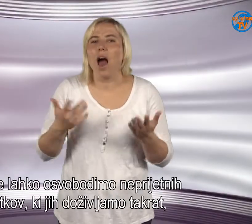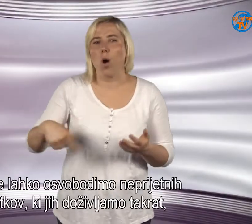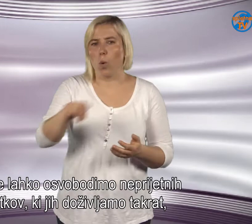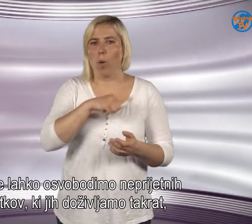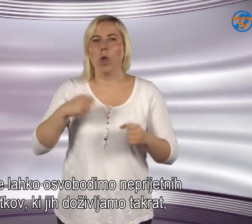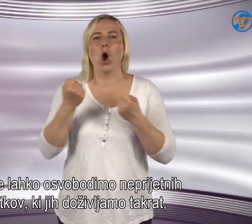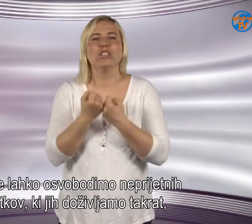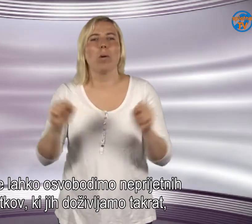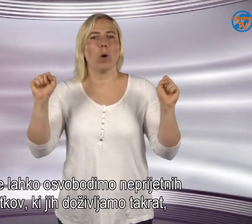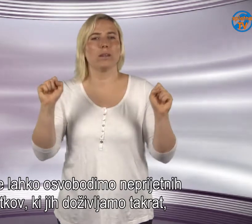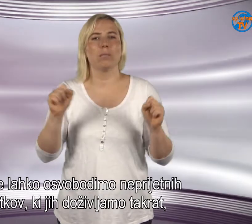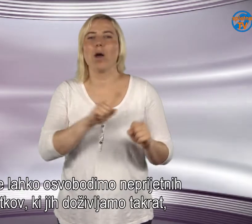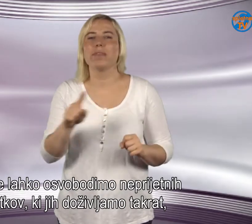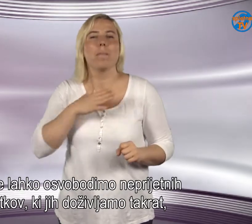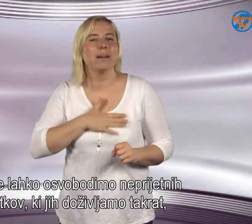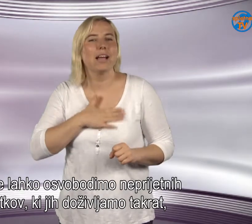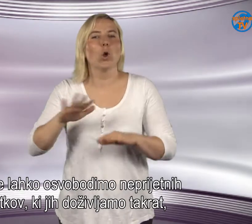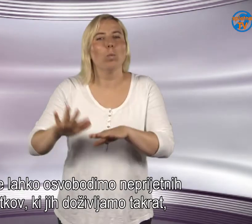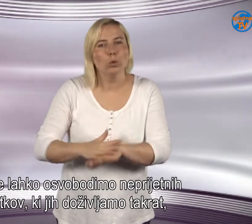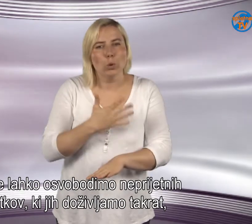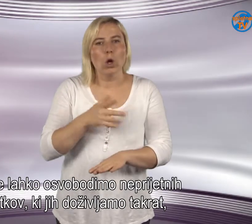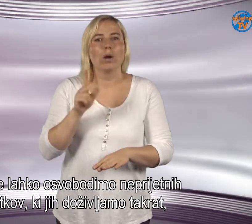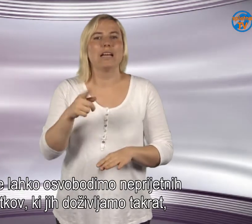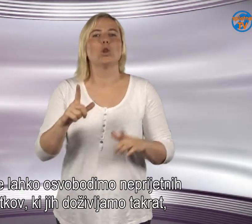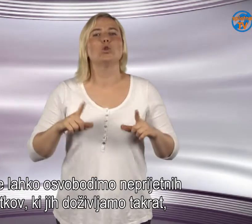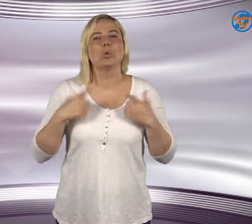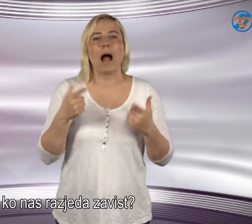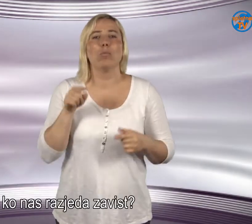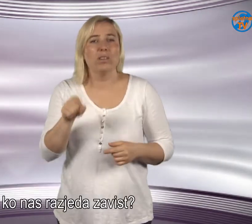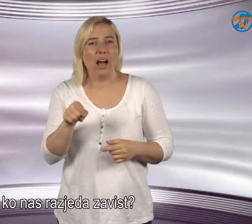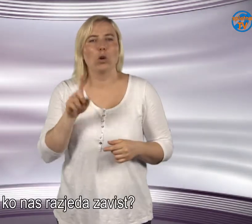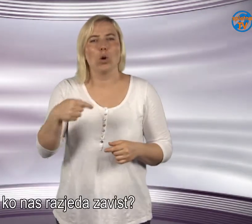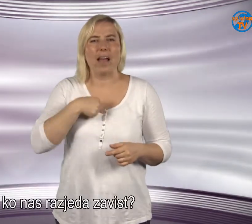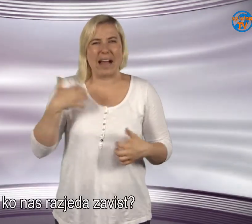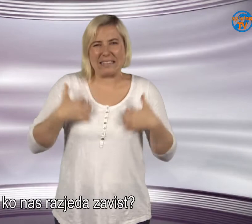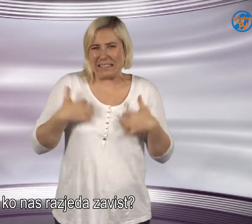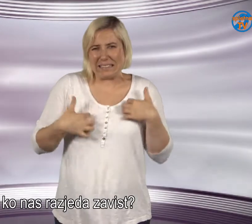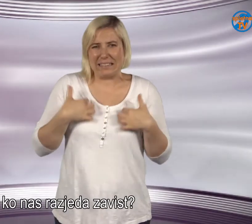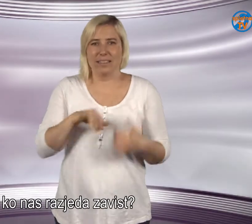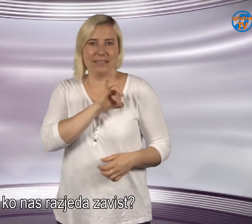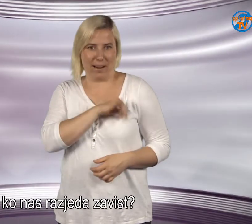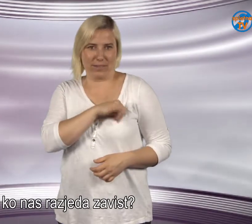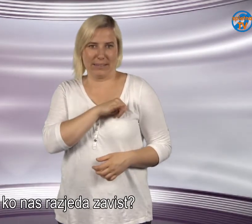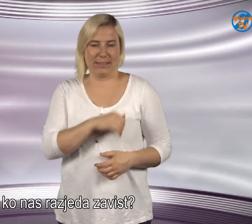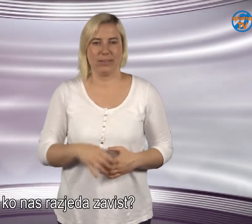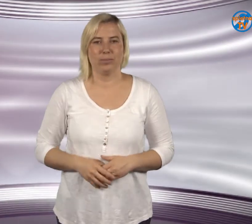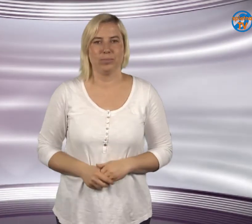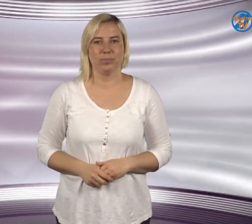Kako se lahko osvobodimo neprijetnih občutkov, ki jih doživljamo takrat, ko nas razjeda zavist?